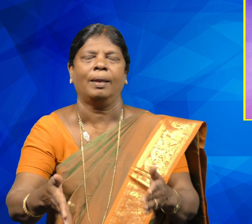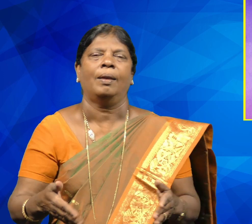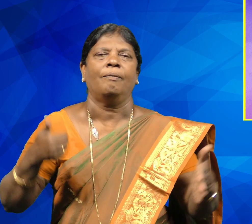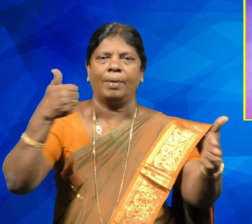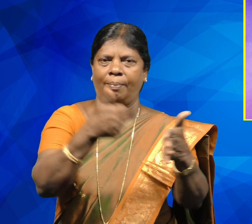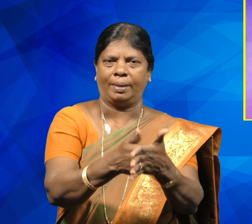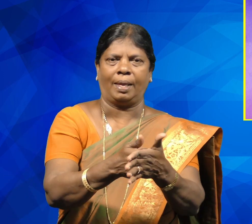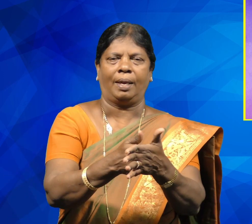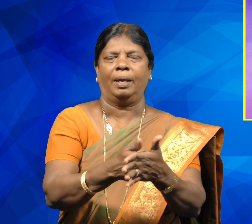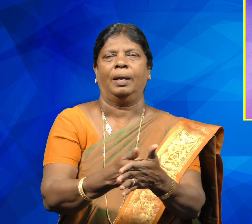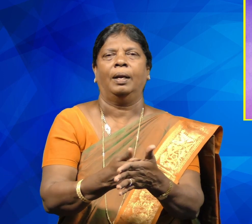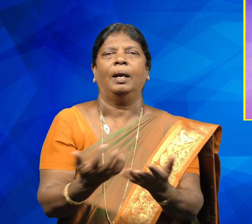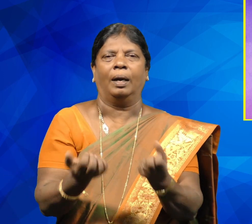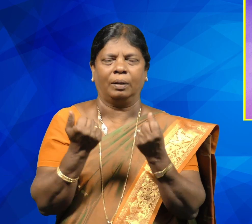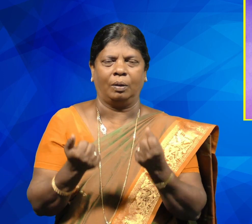நாம் எடுத்துக்கொண்டால்,